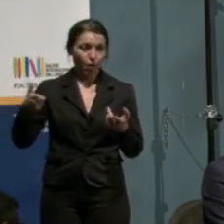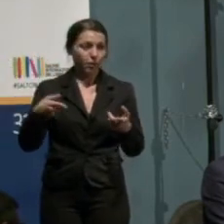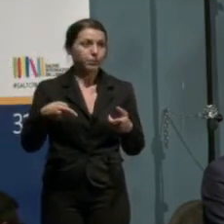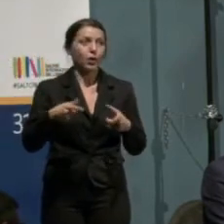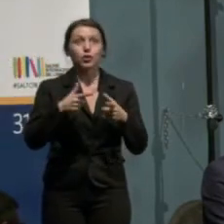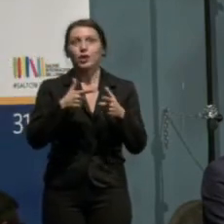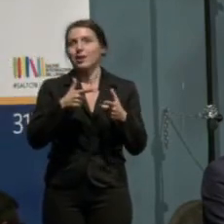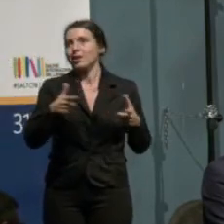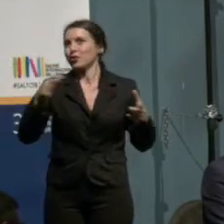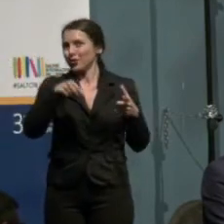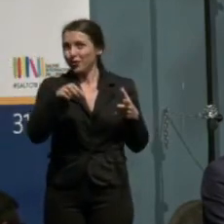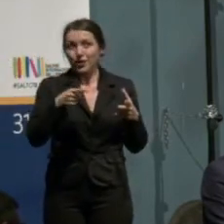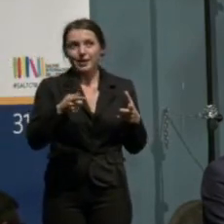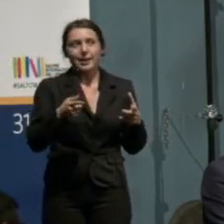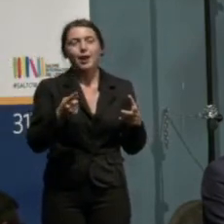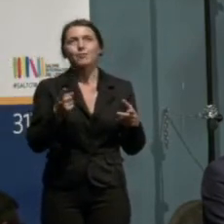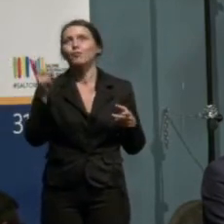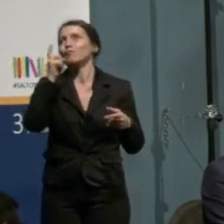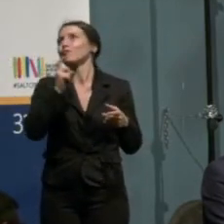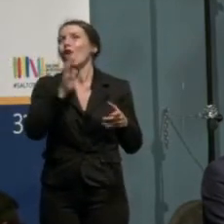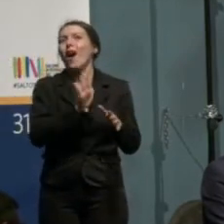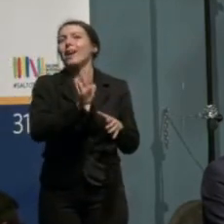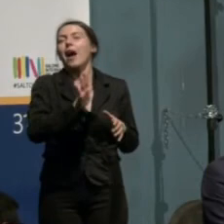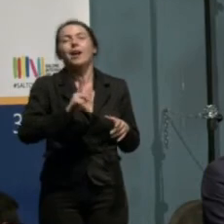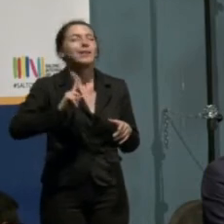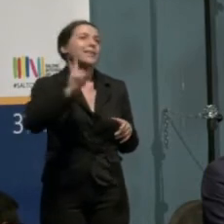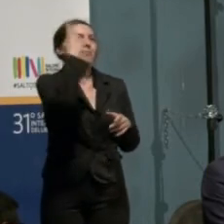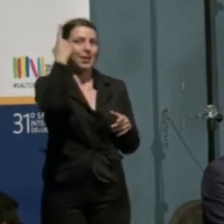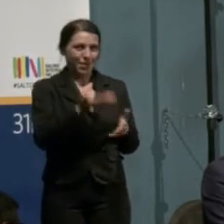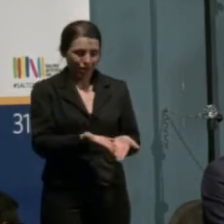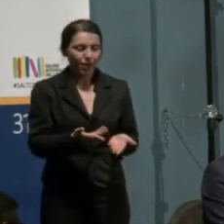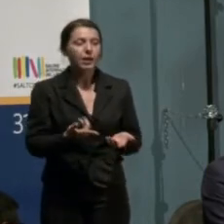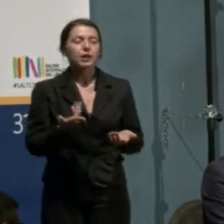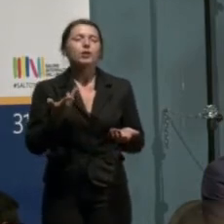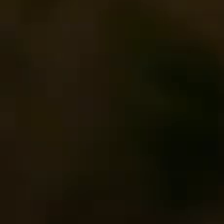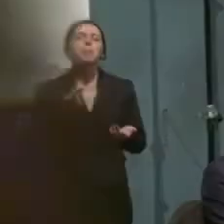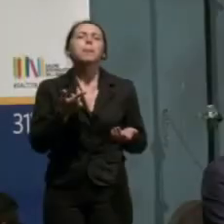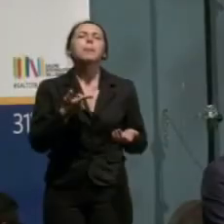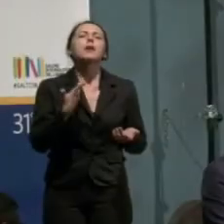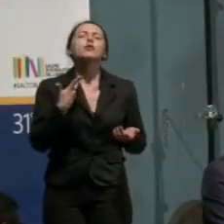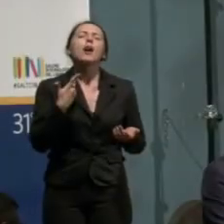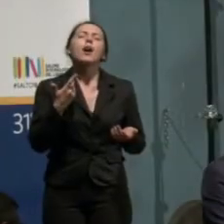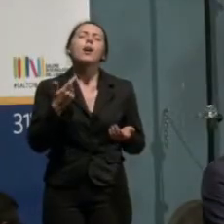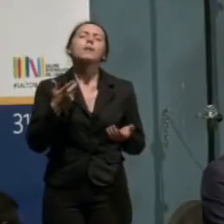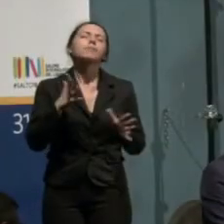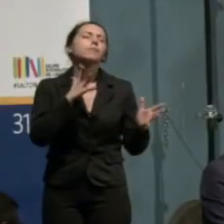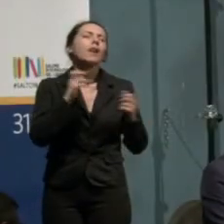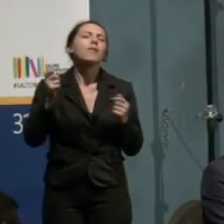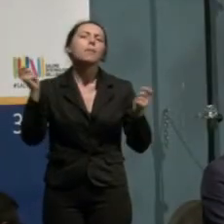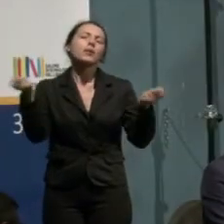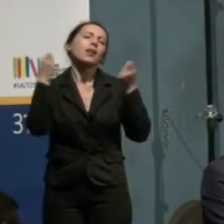fiumicello mi sento molto vicina e abbiamo un famoso una famosa rassegna teatrale